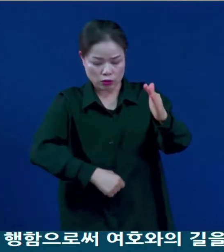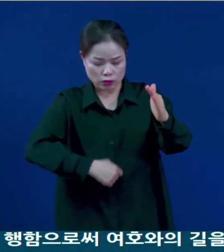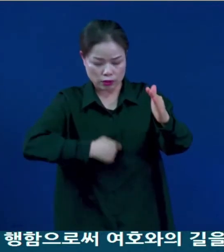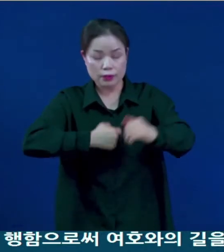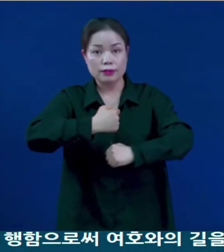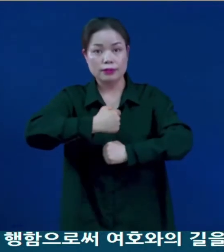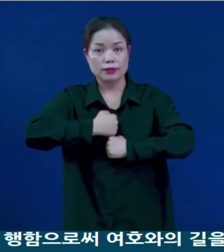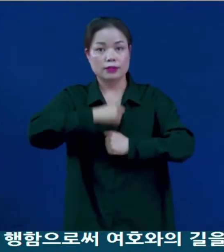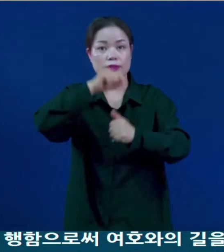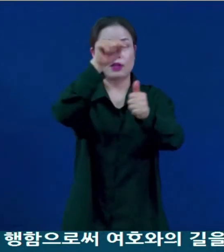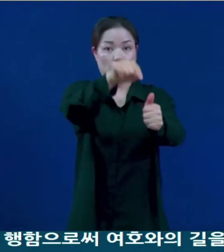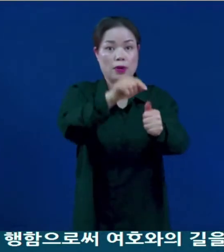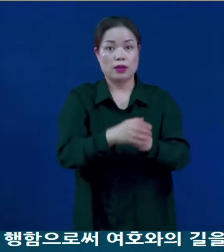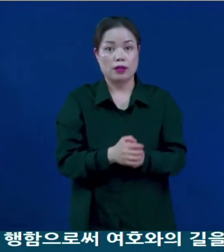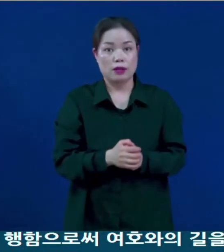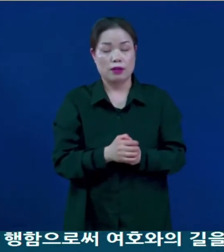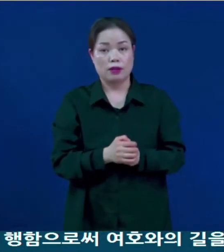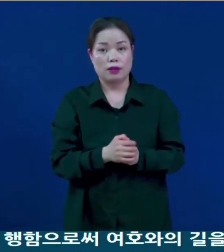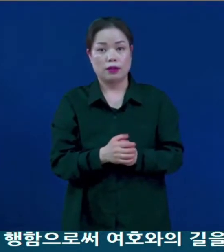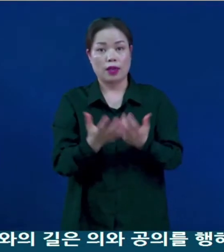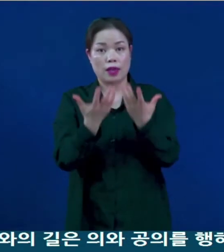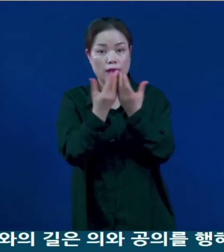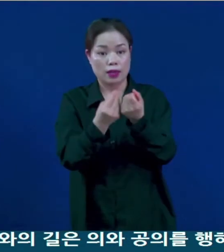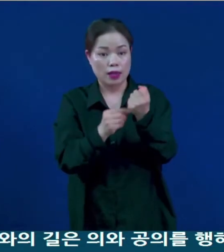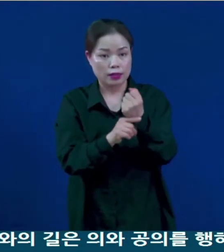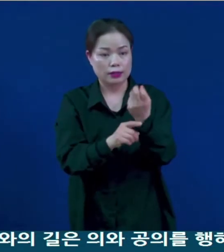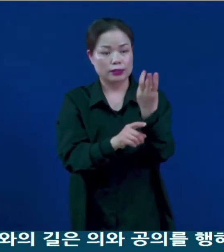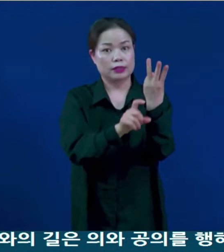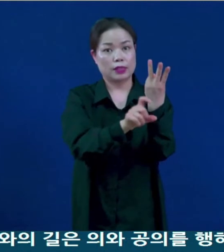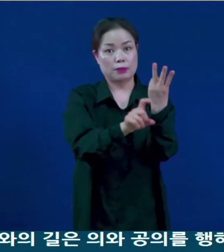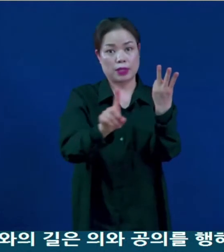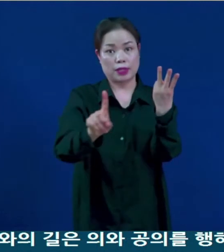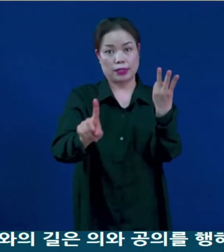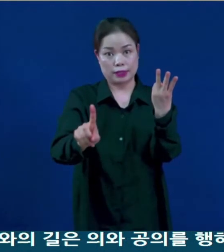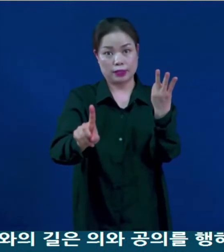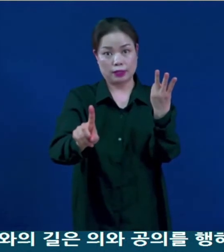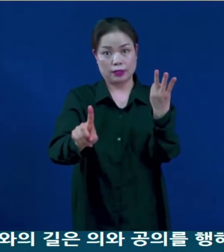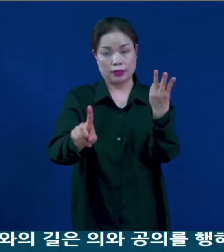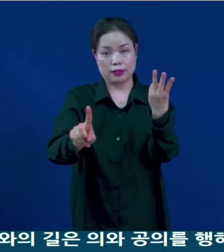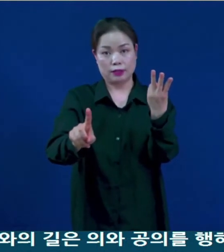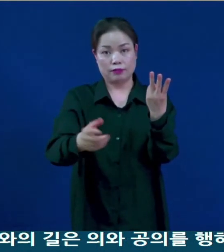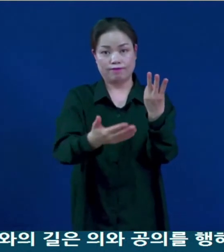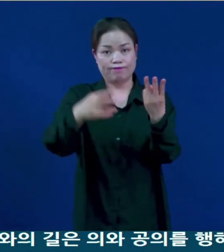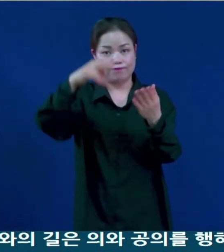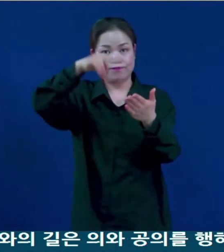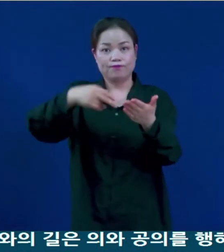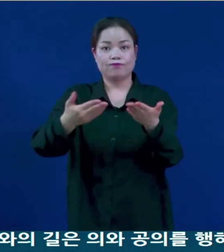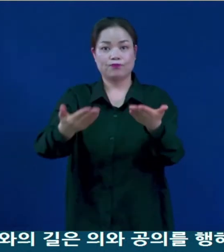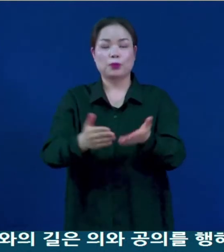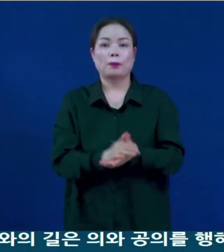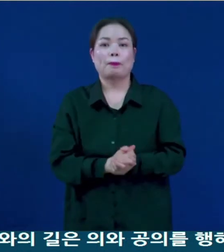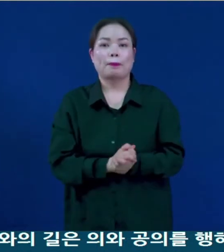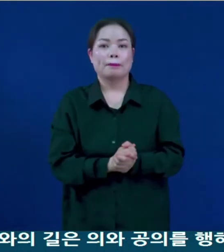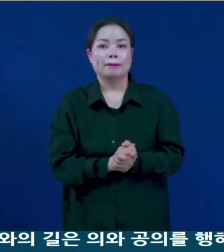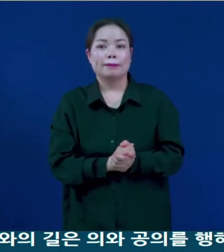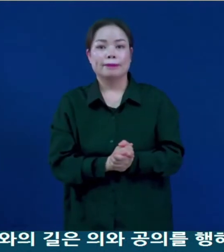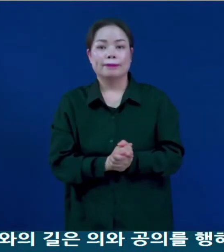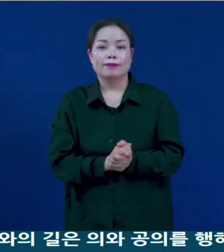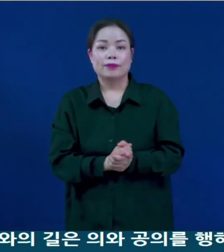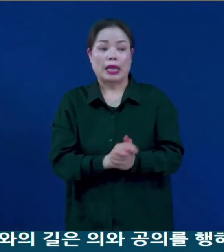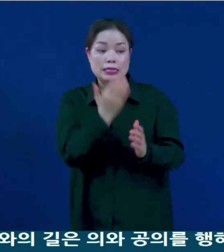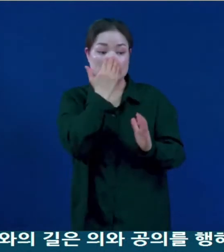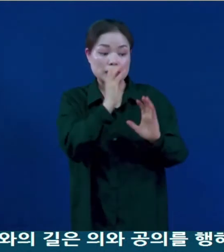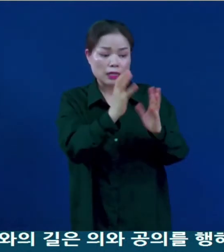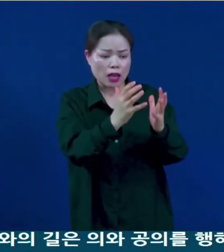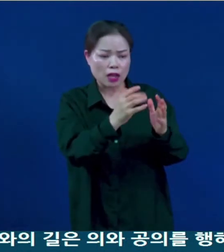지키라고 말씀합니다. 예를 들어서 3장 1절 말씀을 제가 여러분께 읽어드리겠습니다.